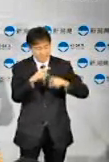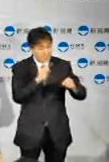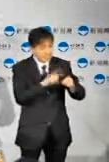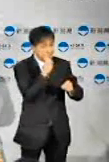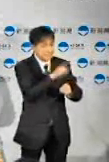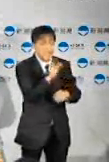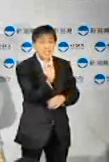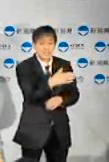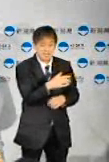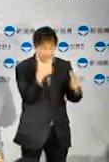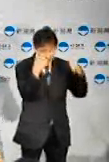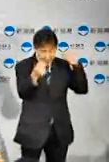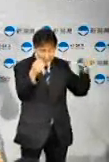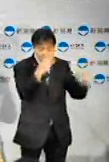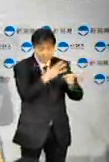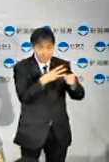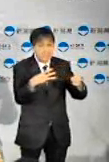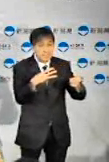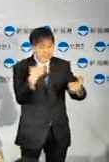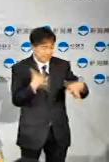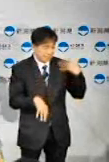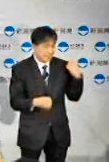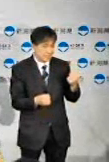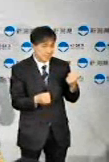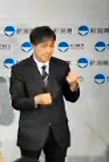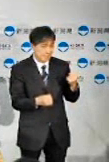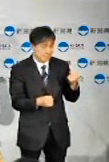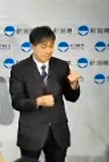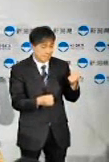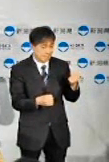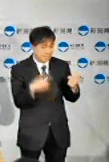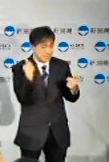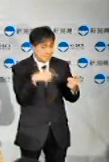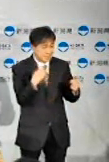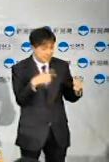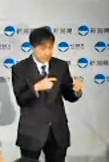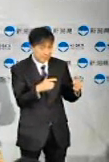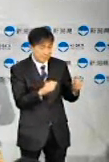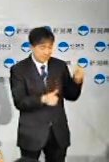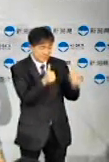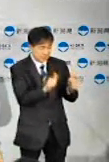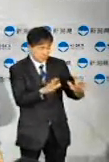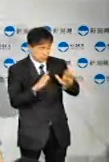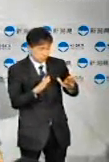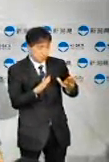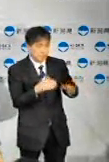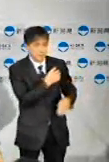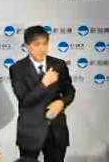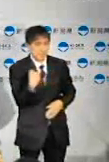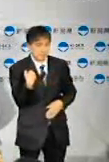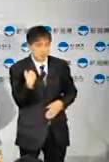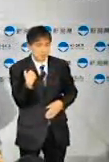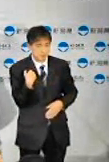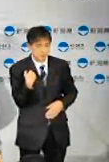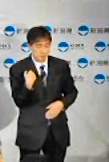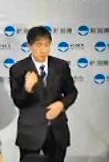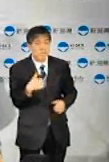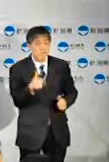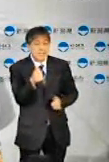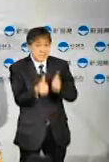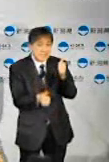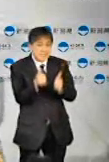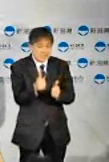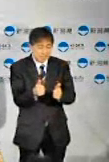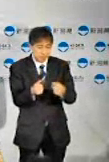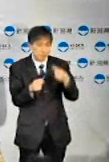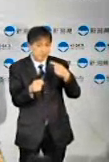験から大学3年生での受験を可能にしたり、あと一次試験の複数回実施に踏み切ったんですが、こ